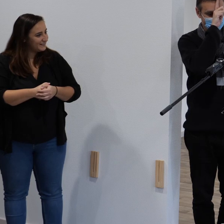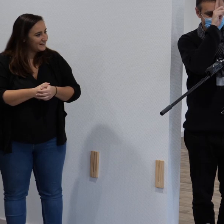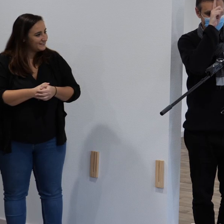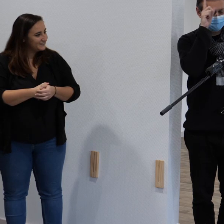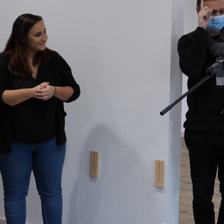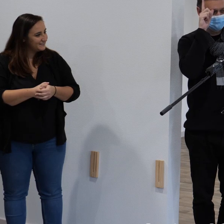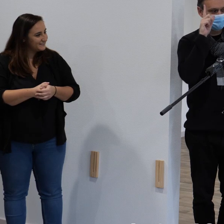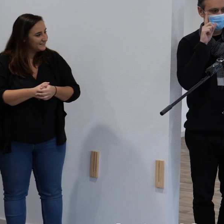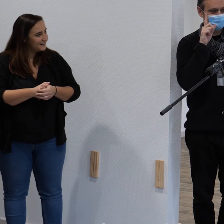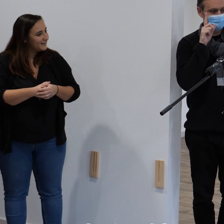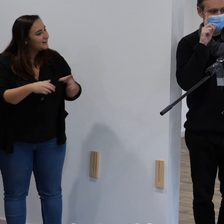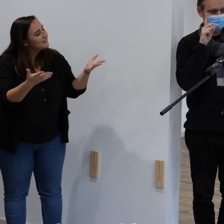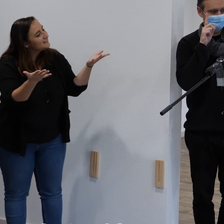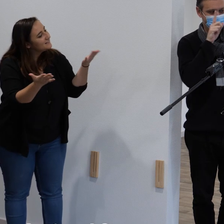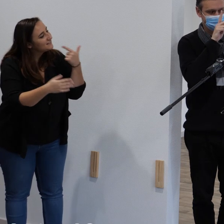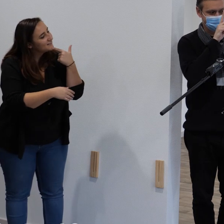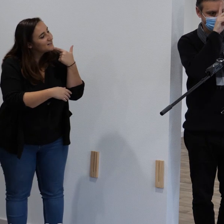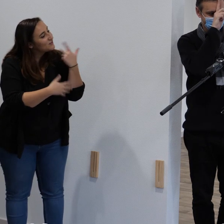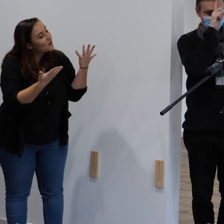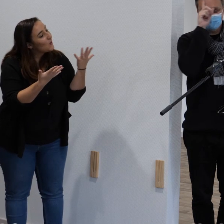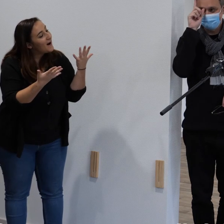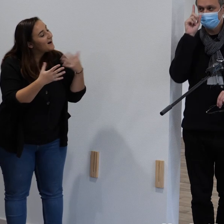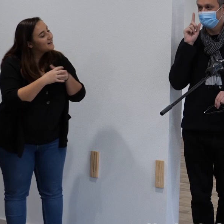Non. Et c'est ça. Ça représente quoi ?